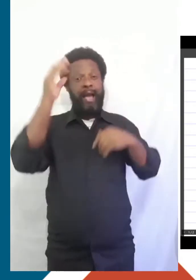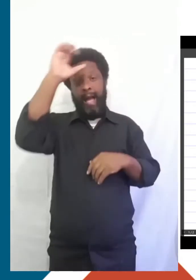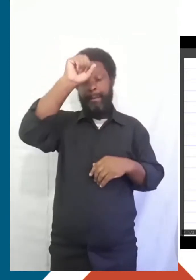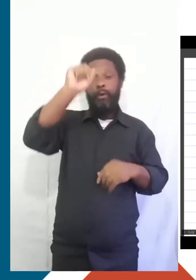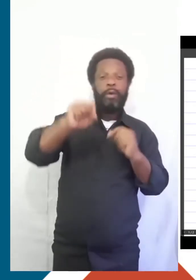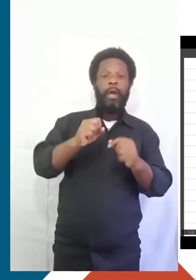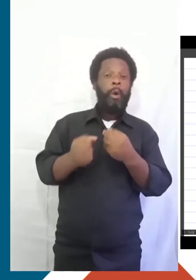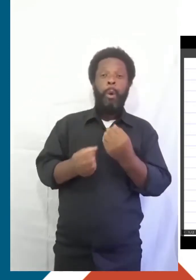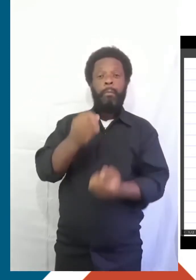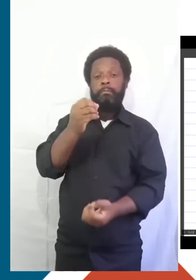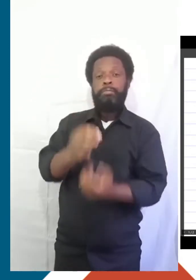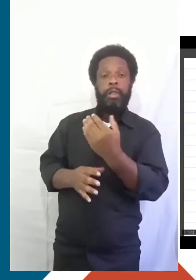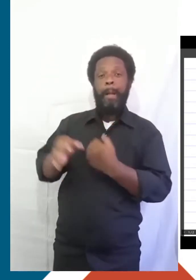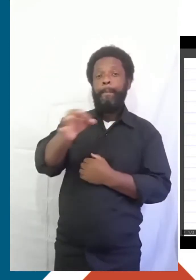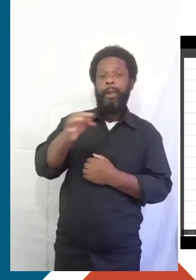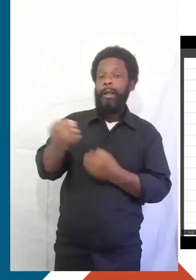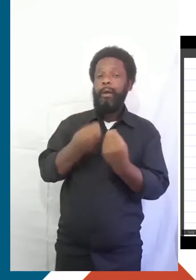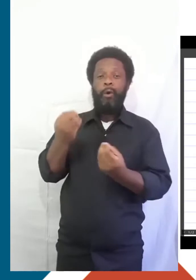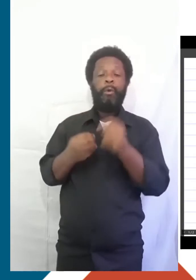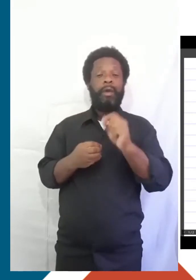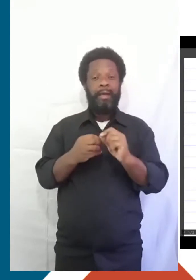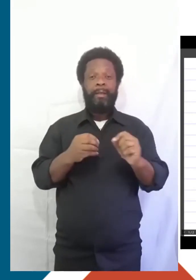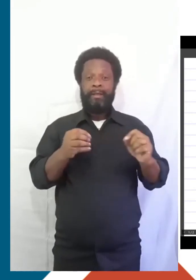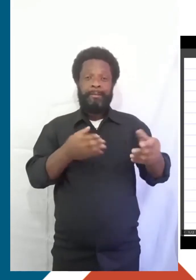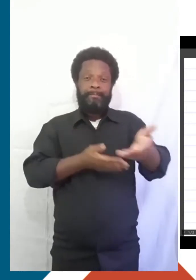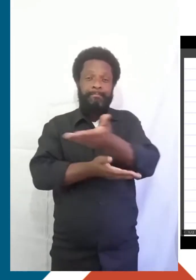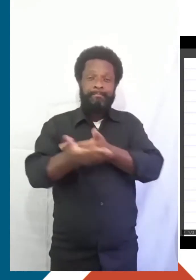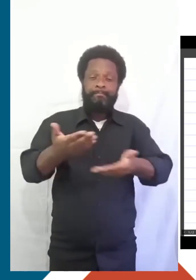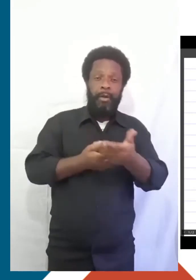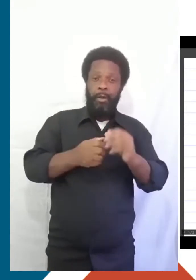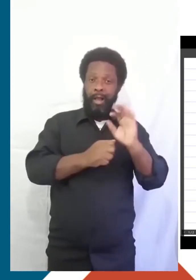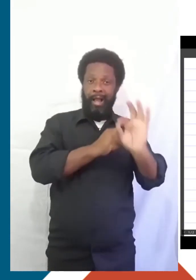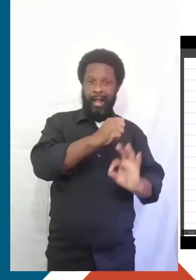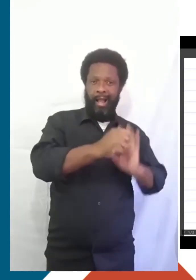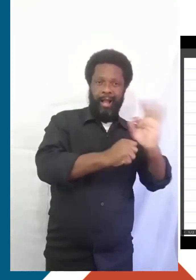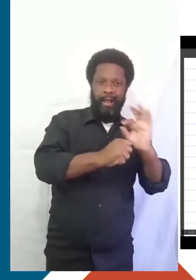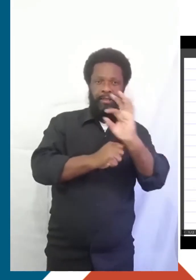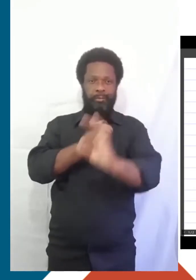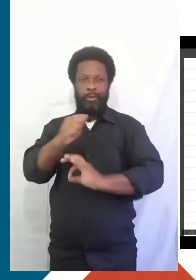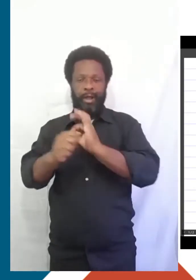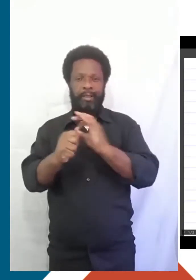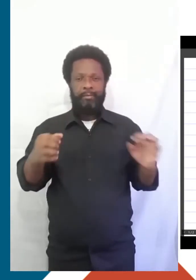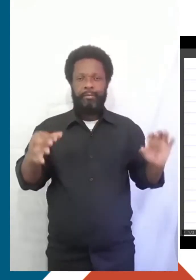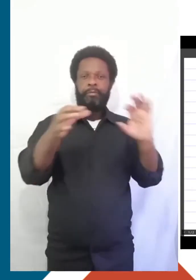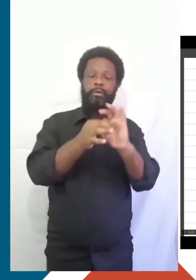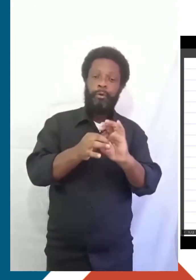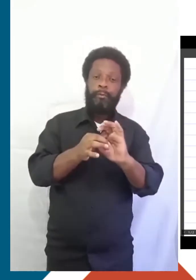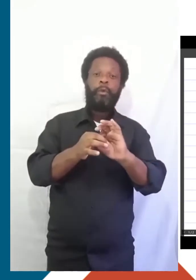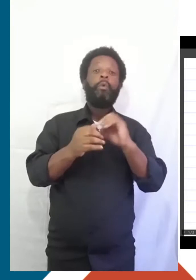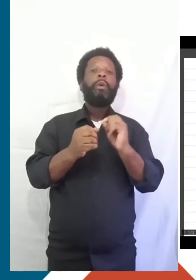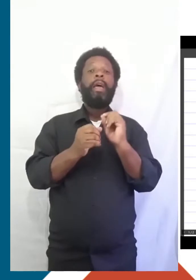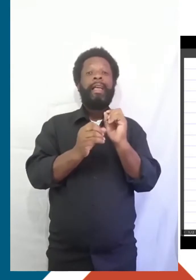a formação dessas moléculas através das ligações químicas entre os átomos, ou como a gente costuma